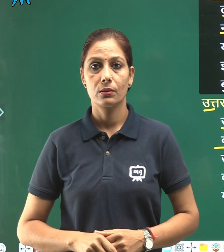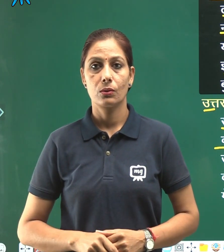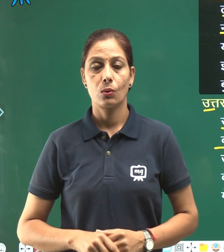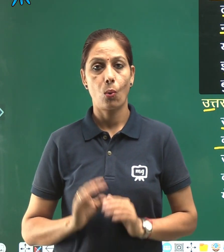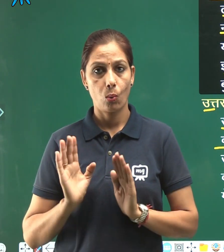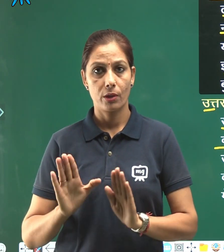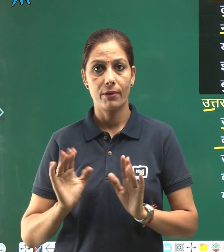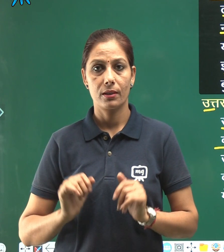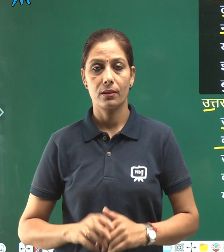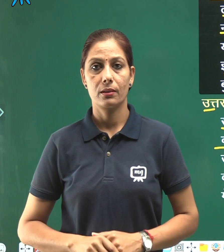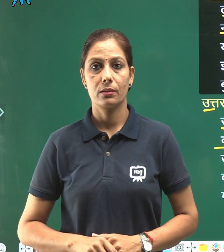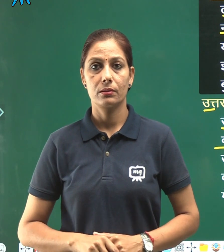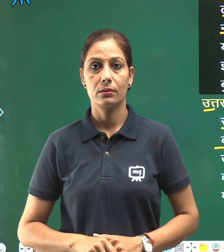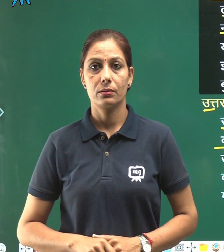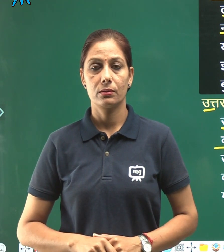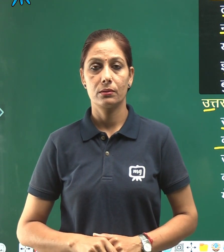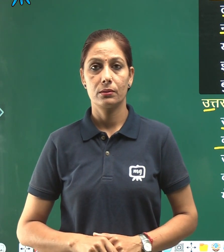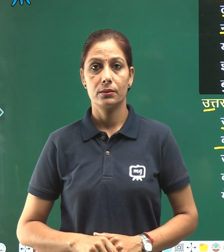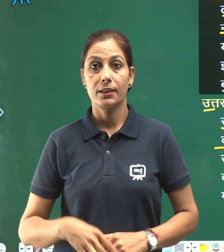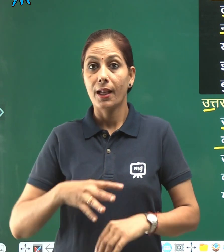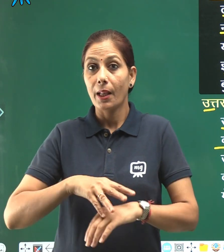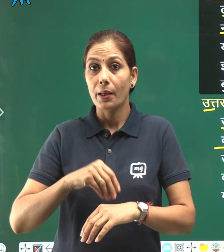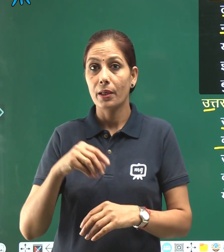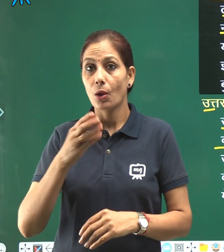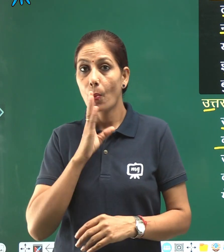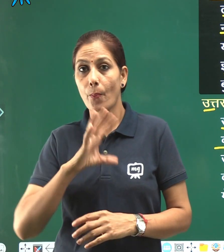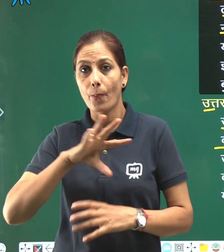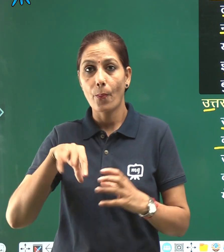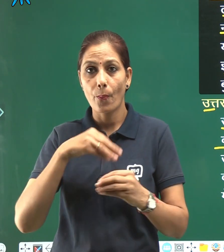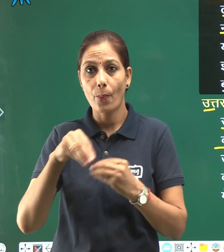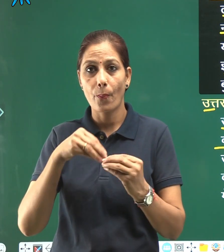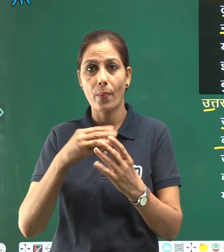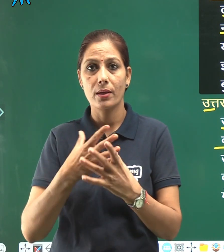होने वाले कीचड़ के कारण